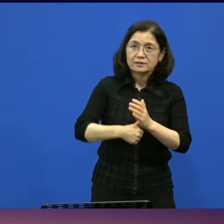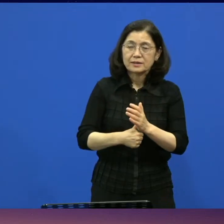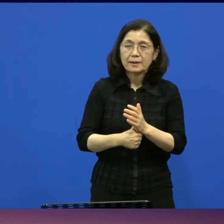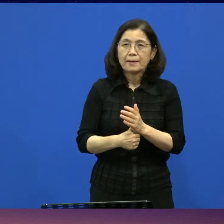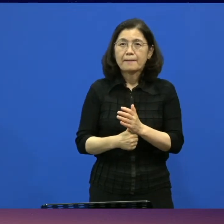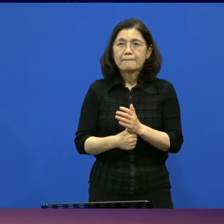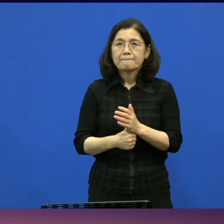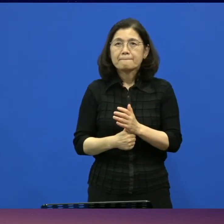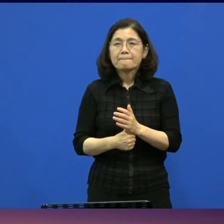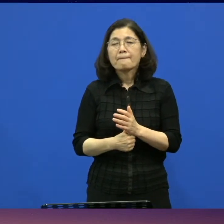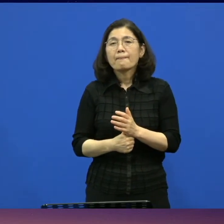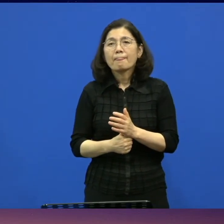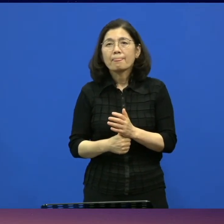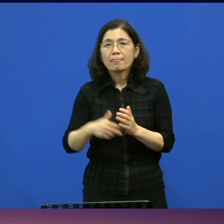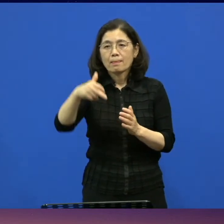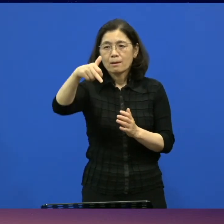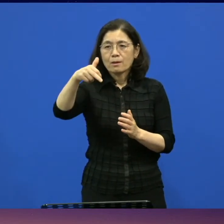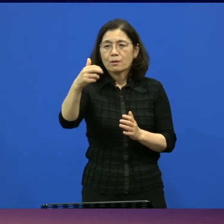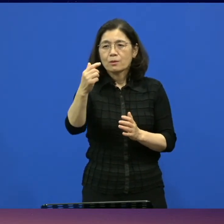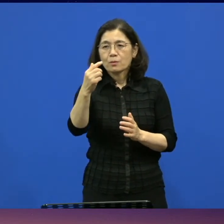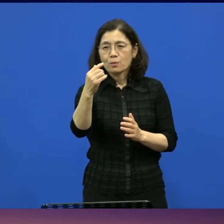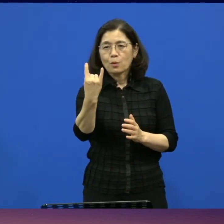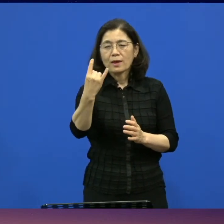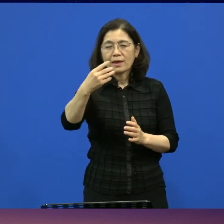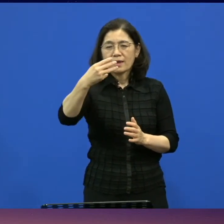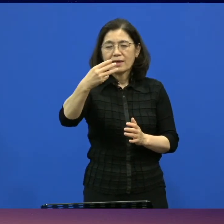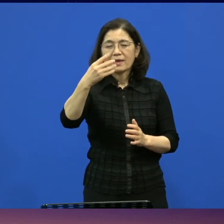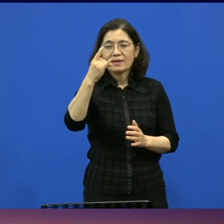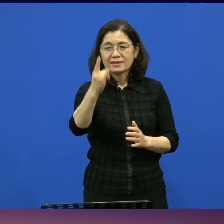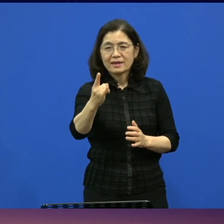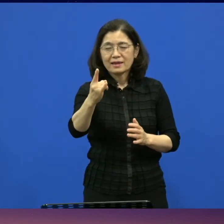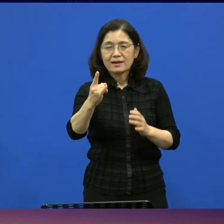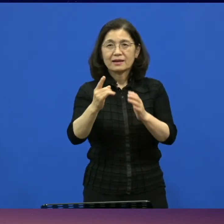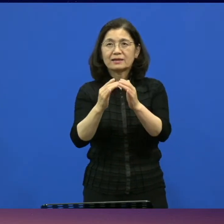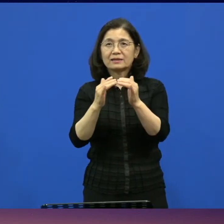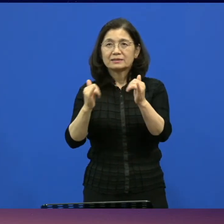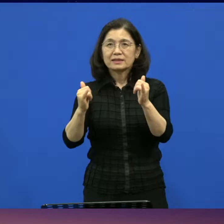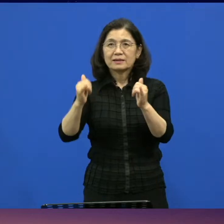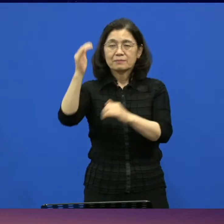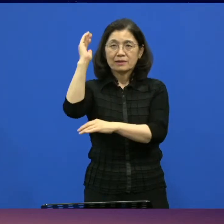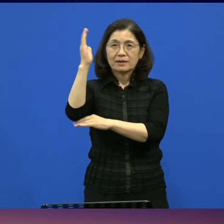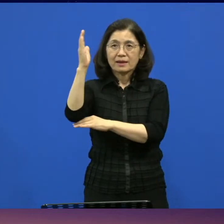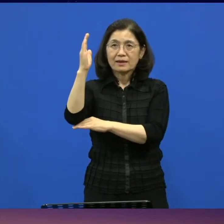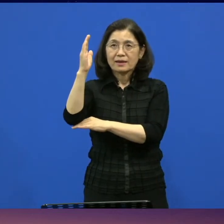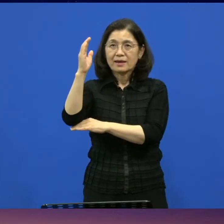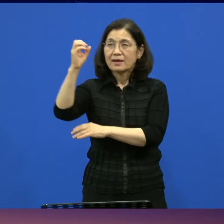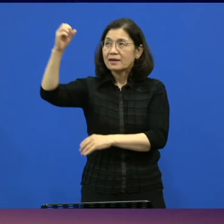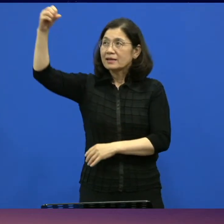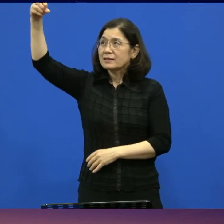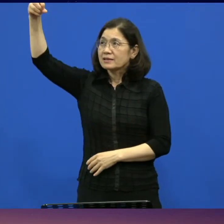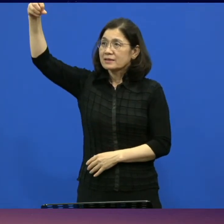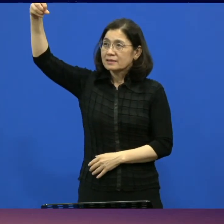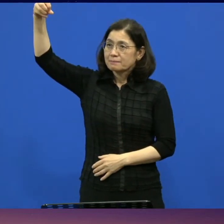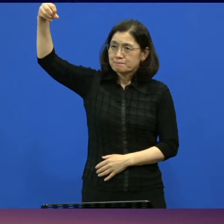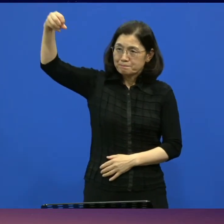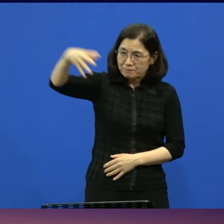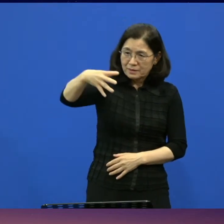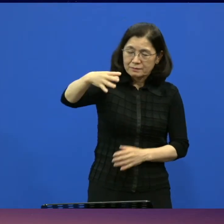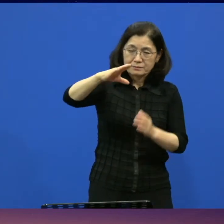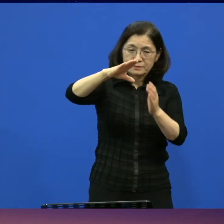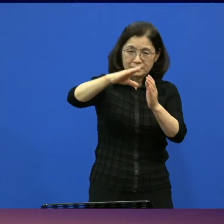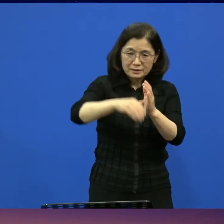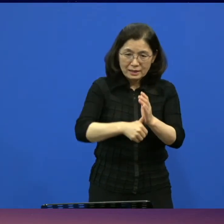유명한 독일의 문호 괴테가 얘기했어요. 태양빛이 비추어지면 먼지도 광채가 난다.